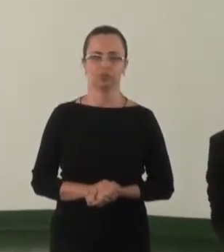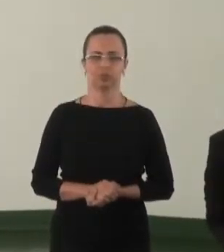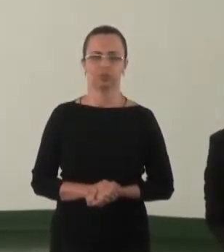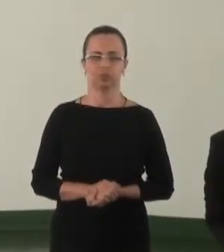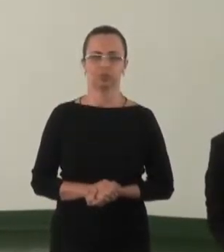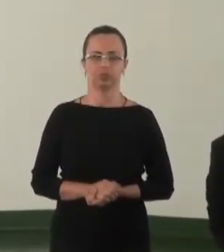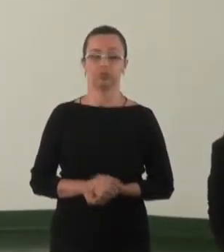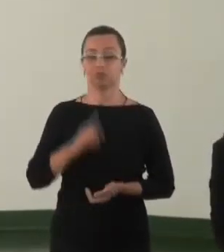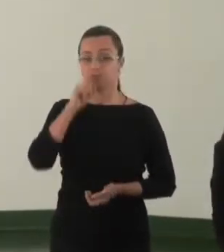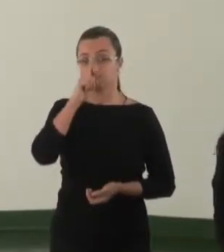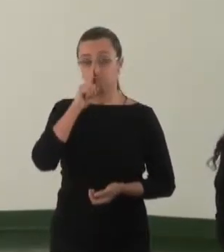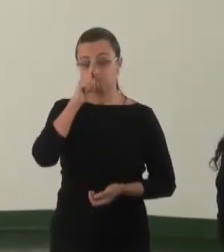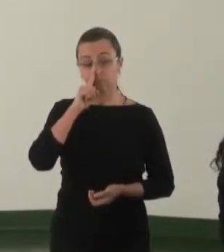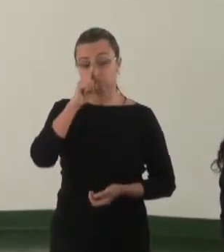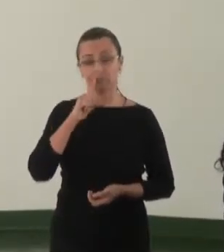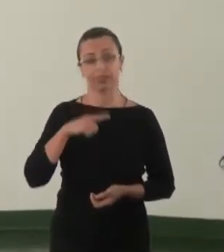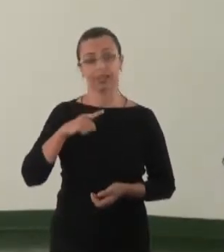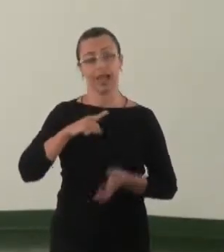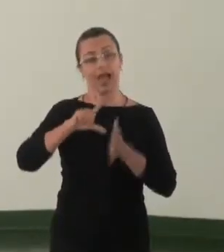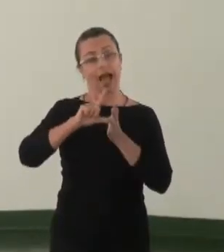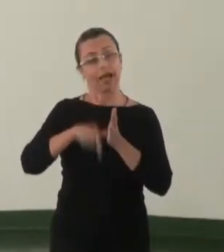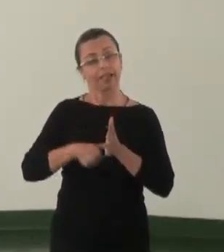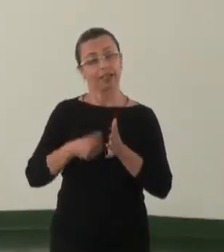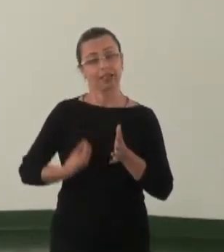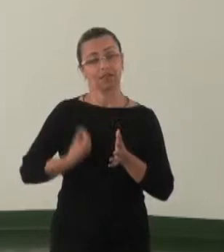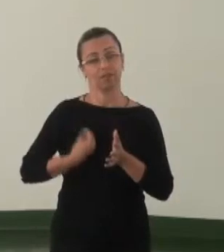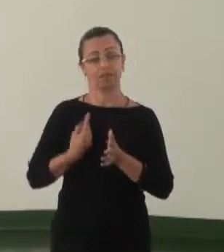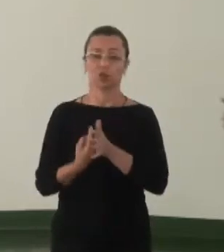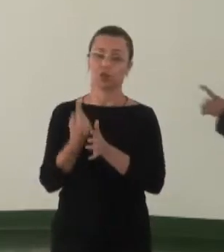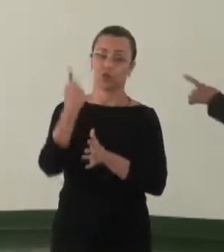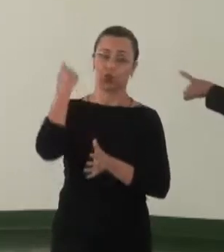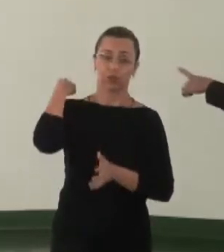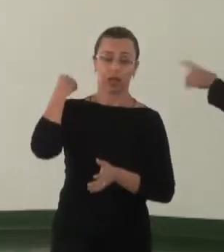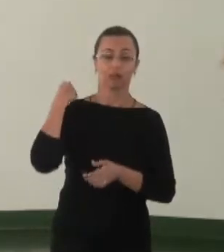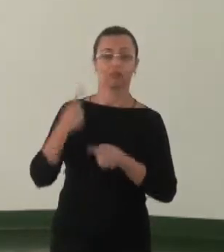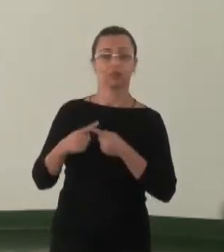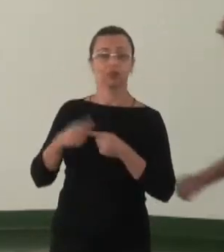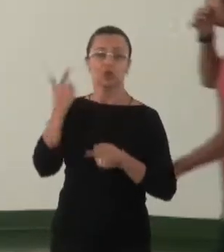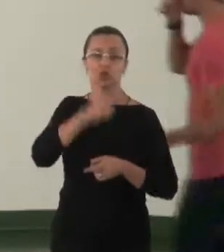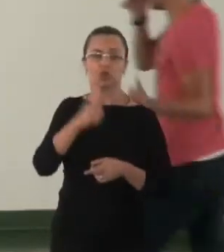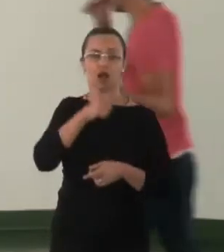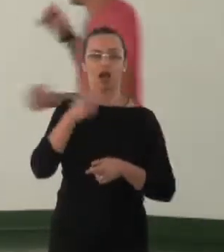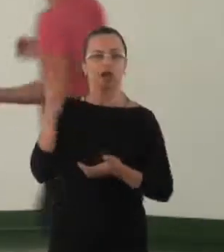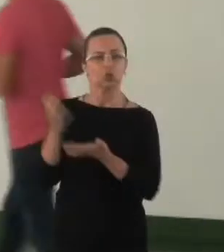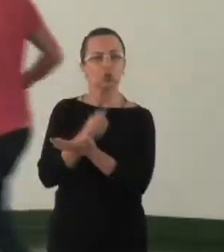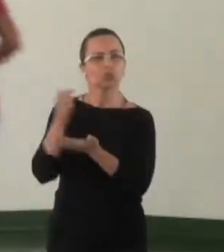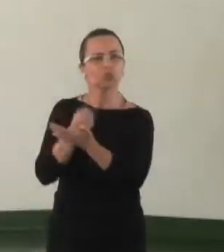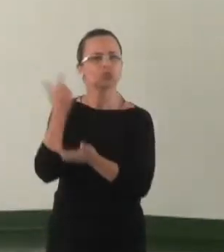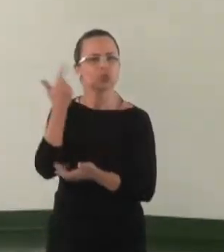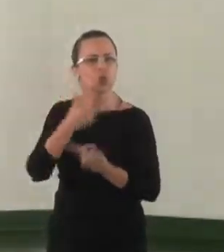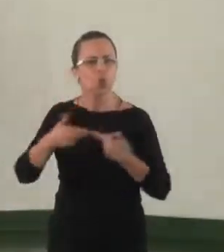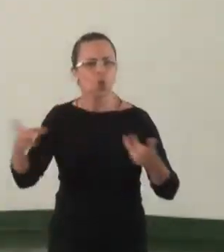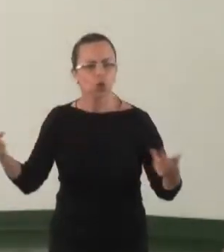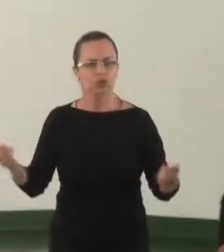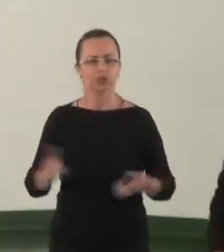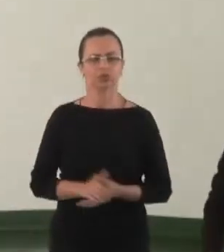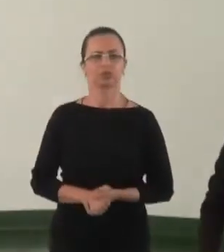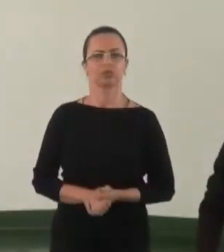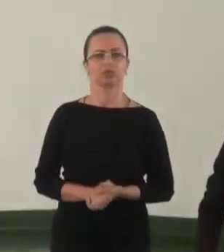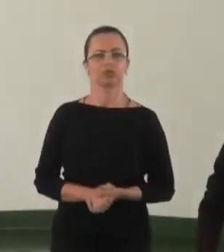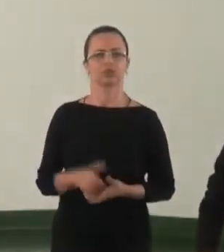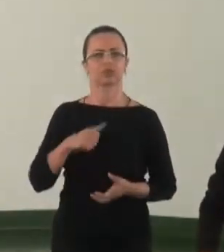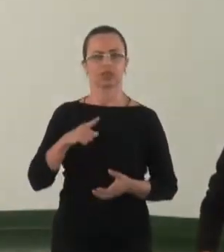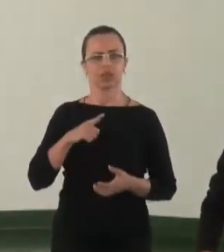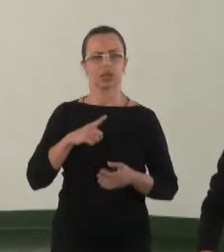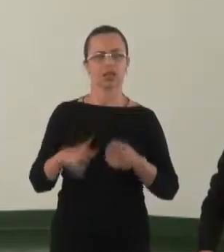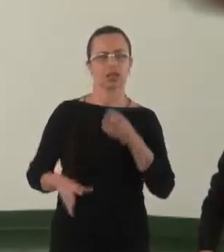Há um risco de retrocesso nos direitos conquistados pelos povos e comunidades tradicionais. Com a criação de várias emendas sobre o